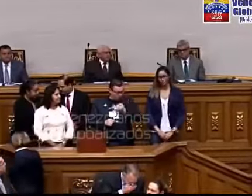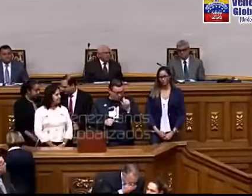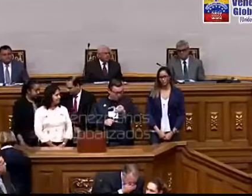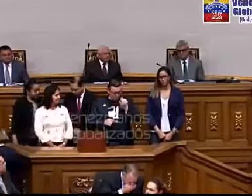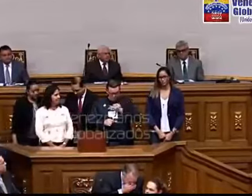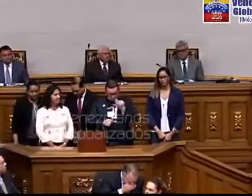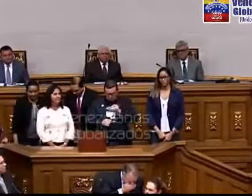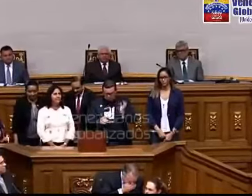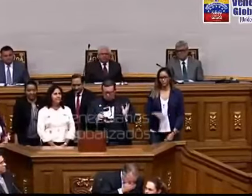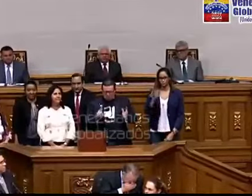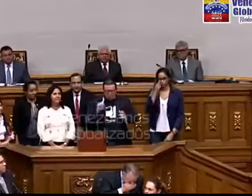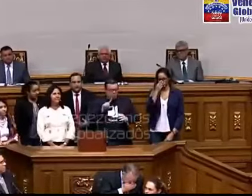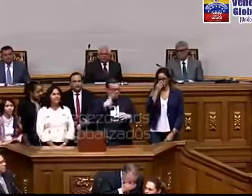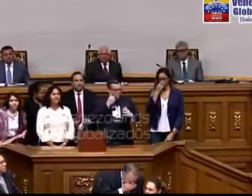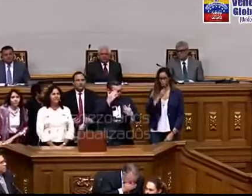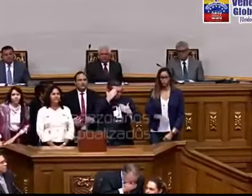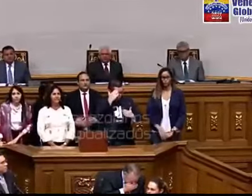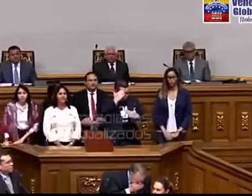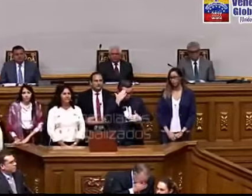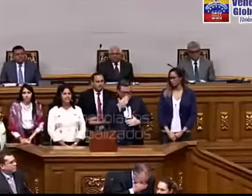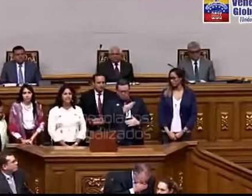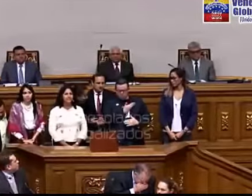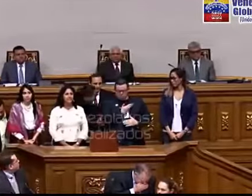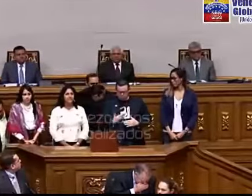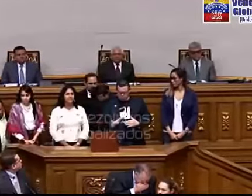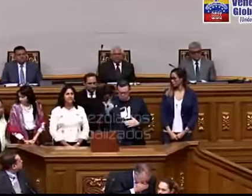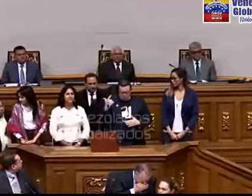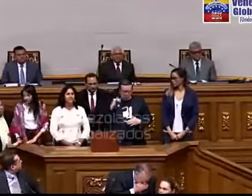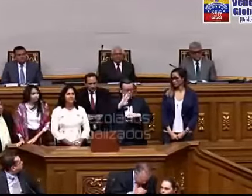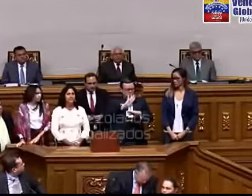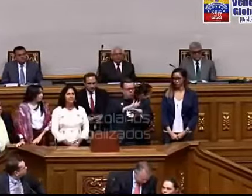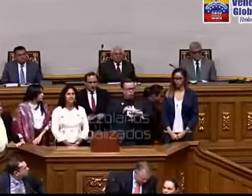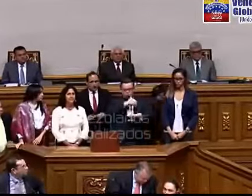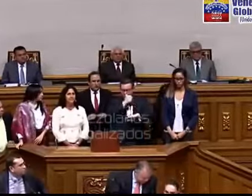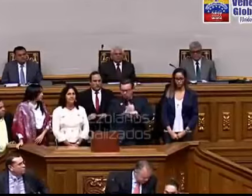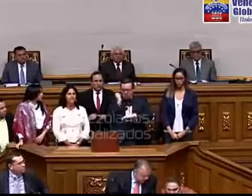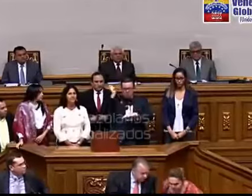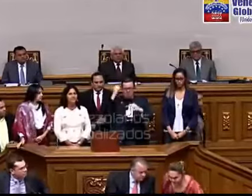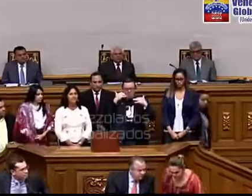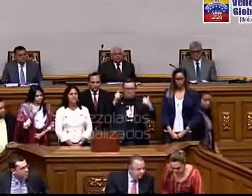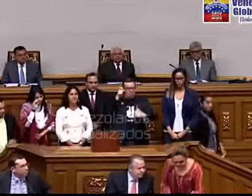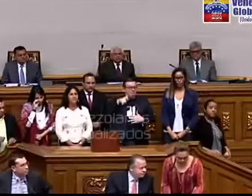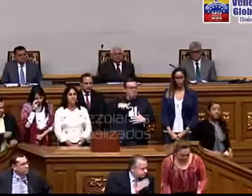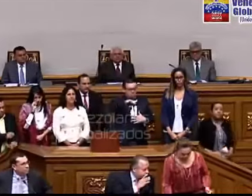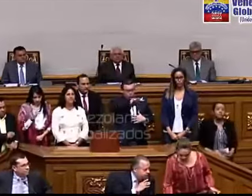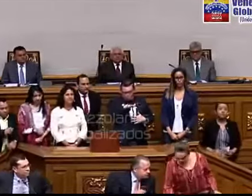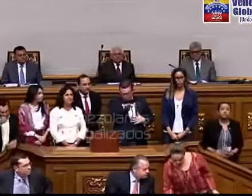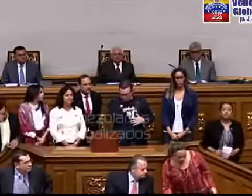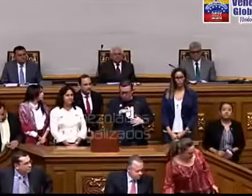Buenas tardes. En primer lugar, quiero darle un saludo al ciudadano presidente de la Asamblea Nacional, a la Junta